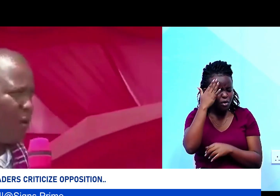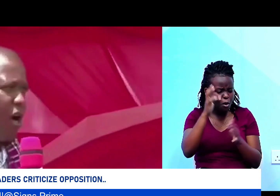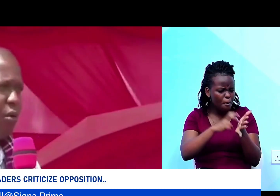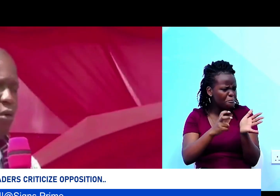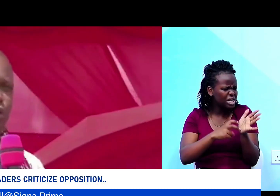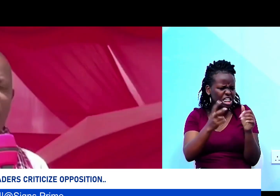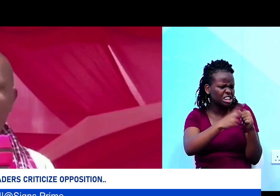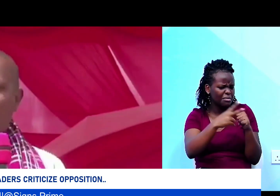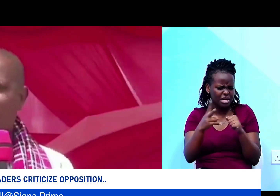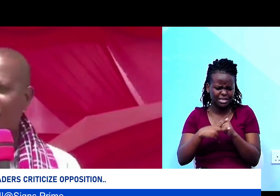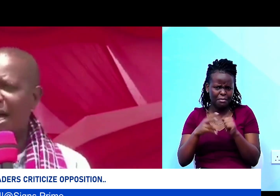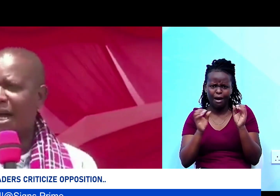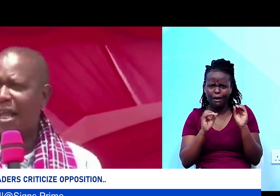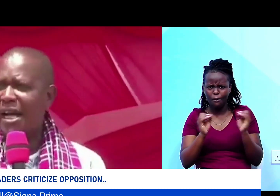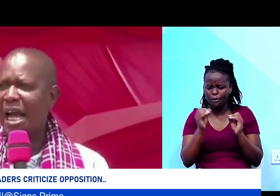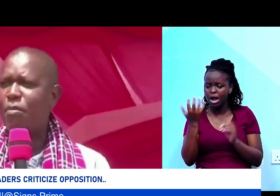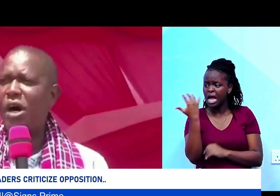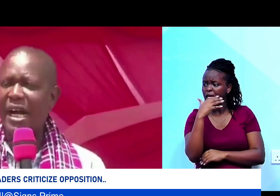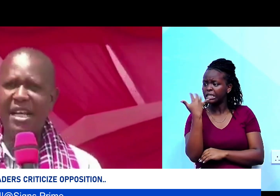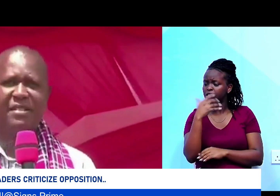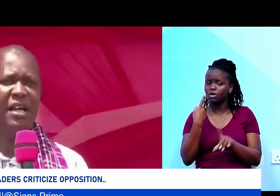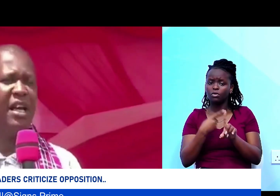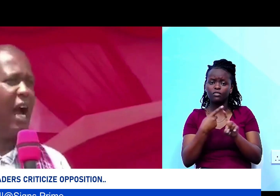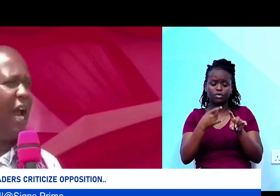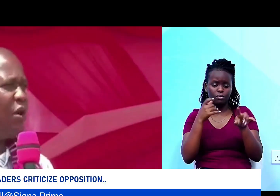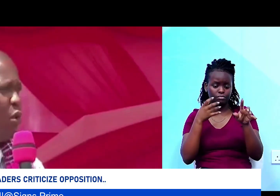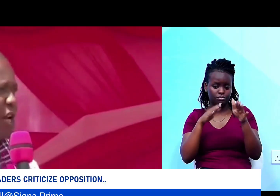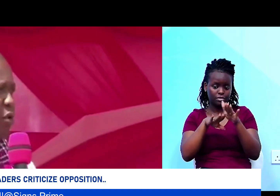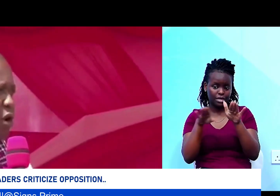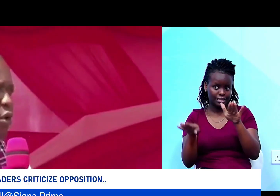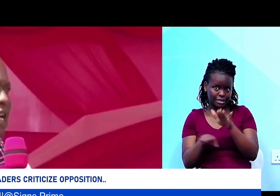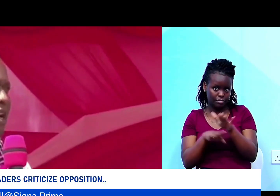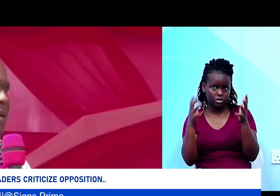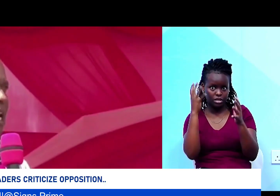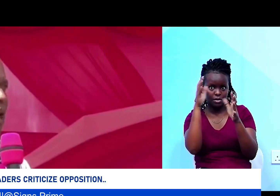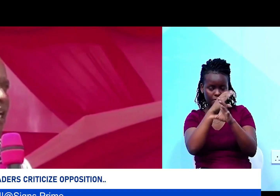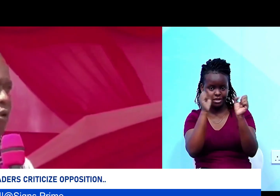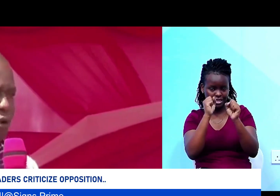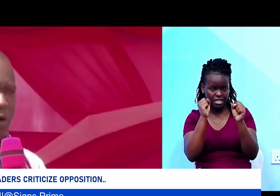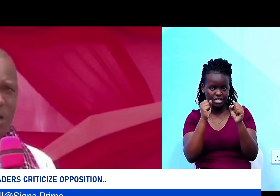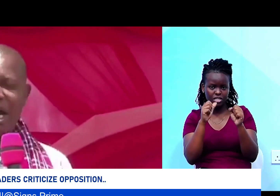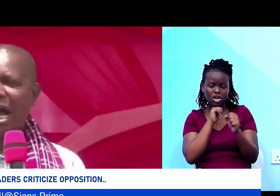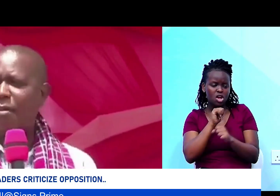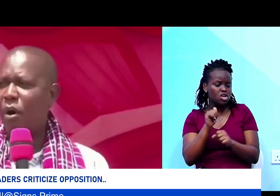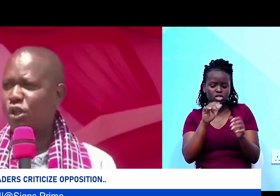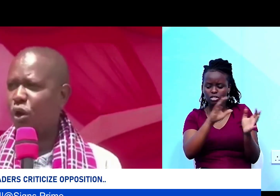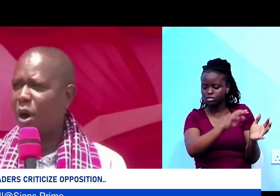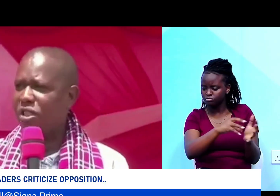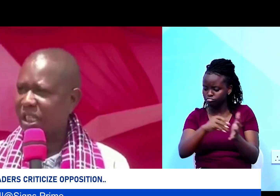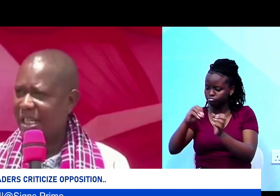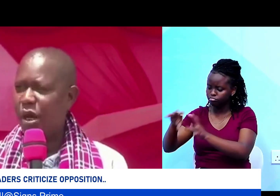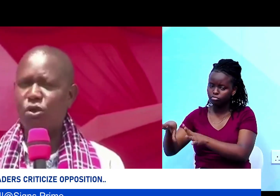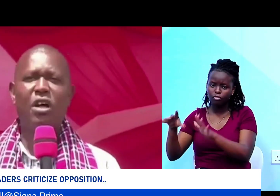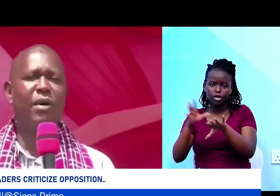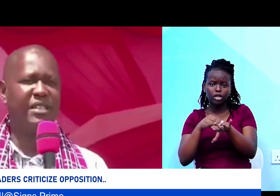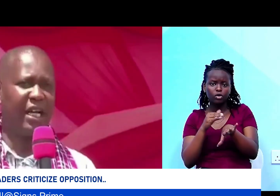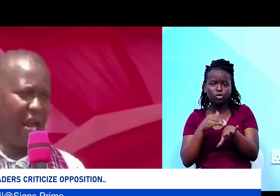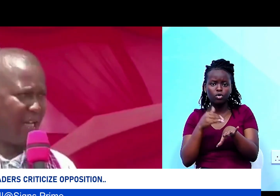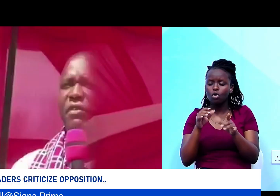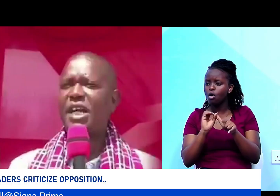Gachagua kutoka kwa mamlaka ya naibu wa rais haikuwa ni kuondoa jamii ya Wakikuyu ama watu wa Mount Kenya kutoka kwa serikali. Hivyo